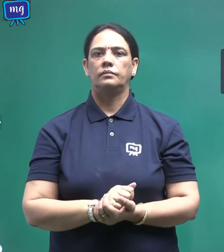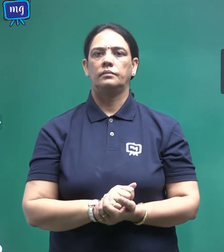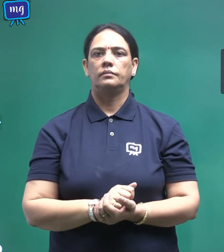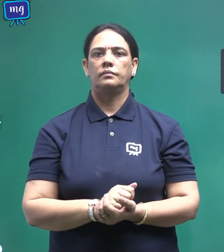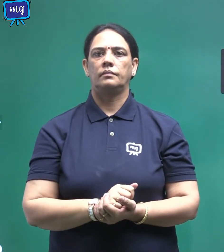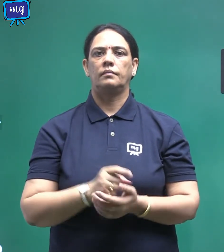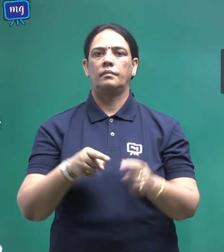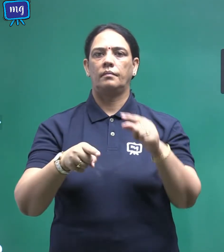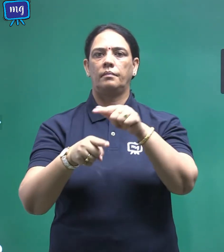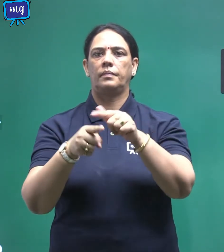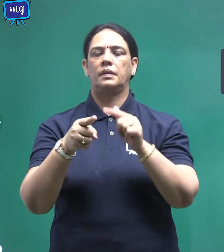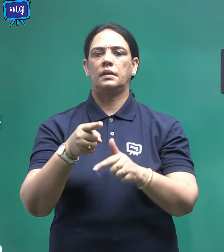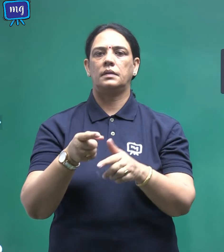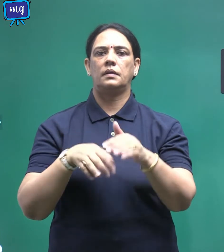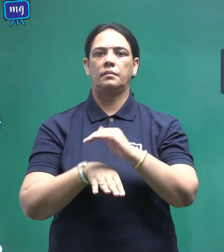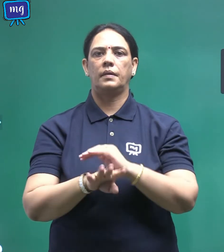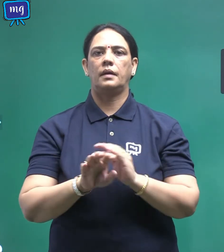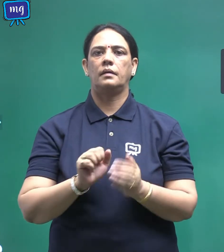प्रतिशत में